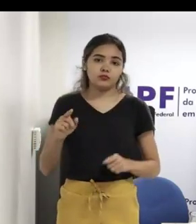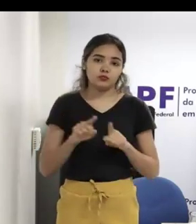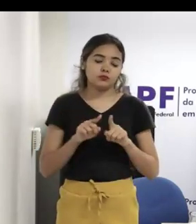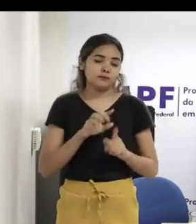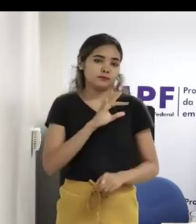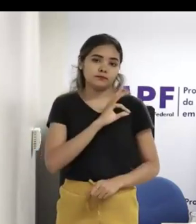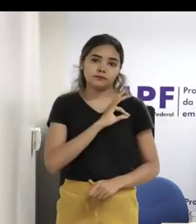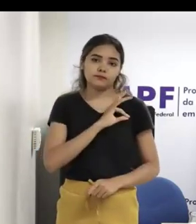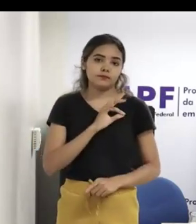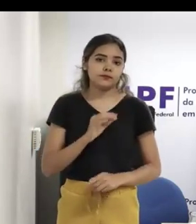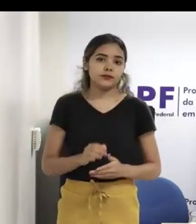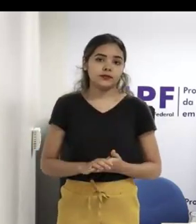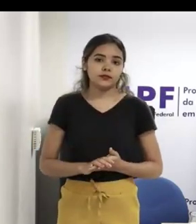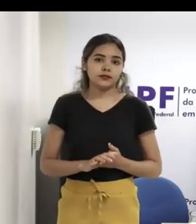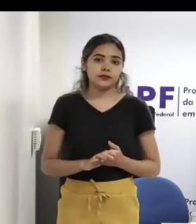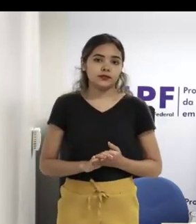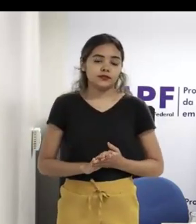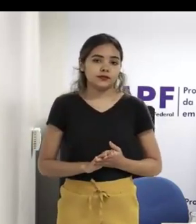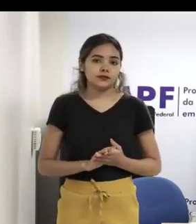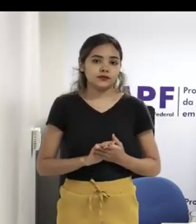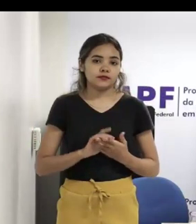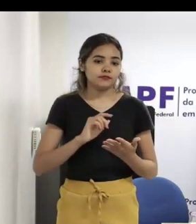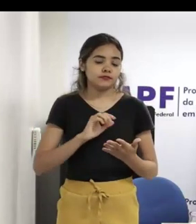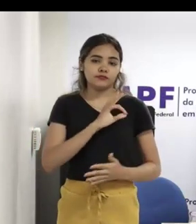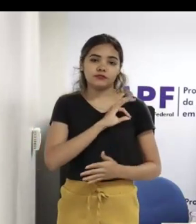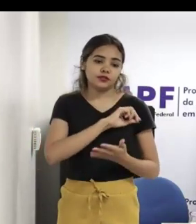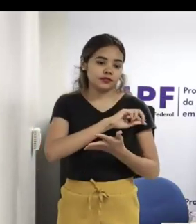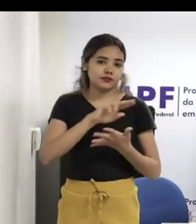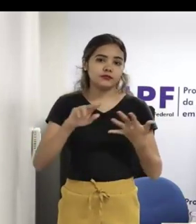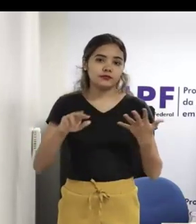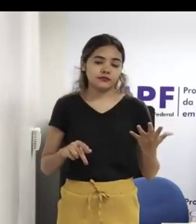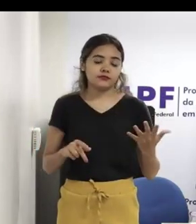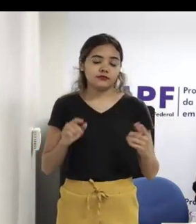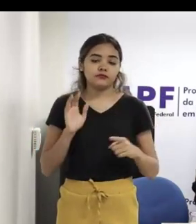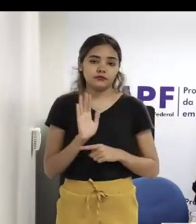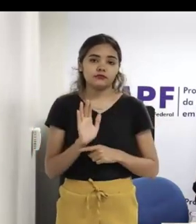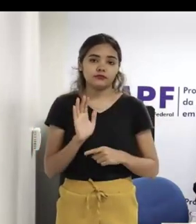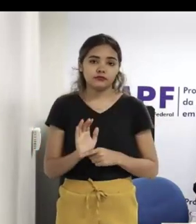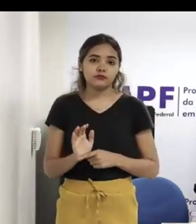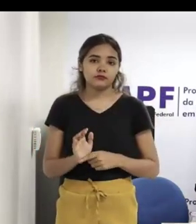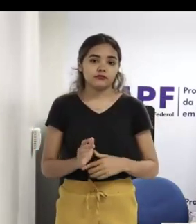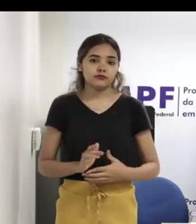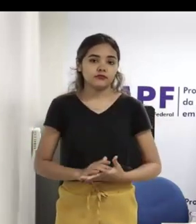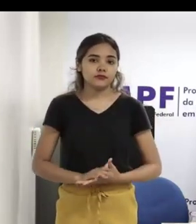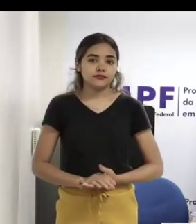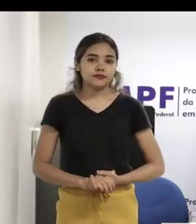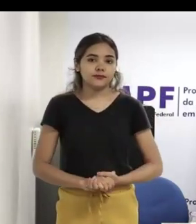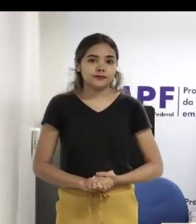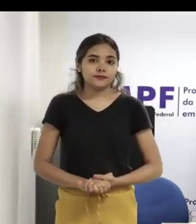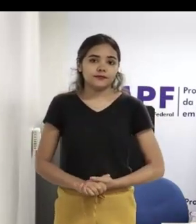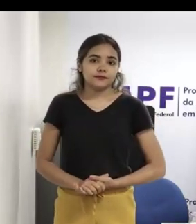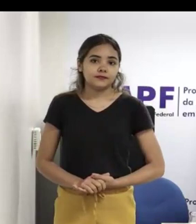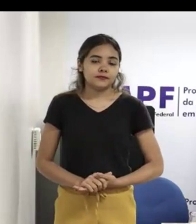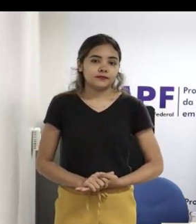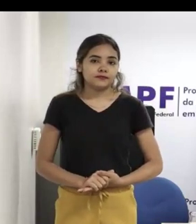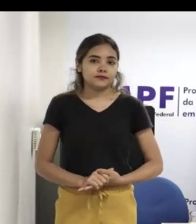eh também a as polícias as delegacias civis né todos eh eh contribuindo com isso